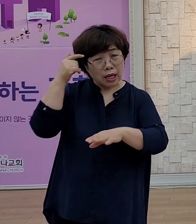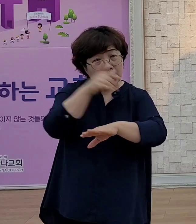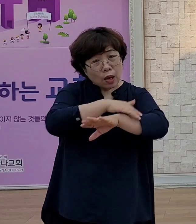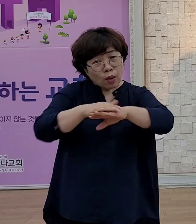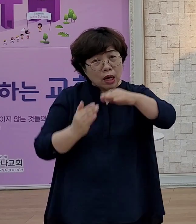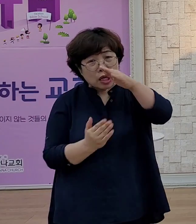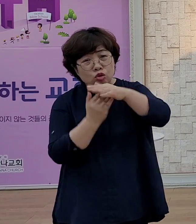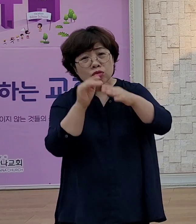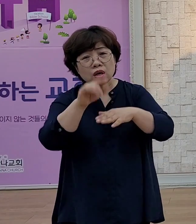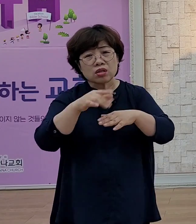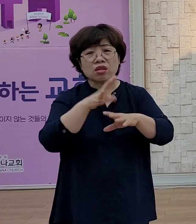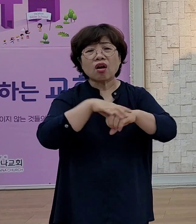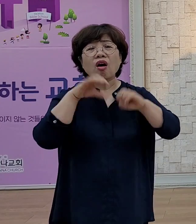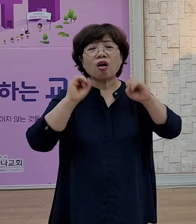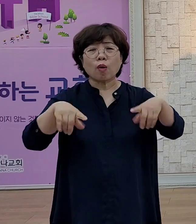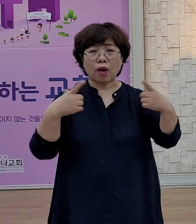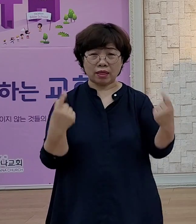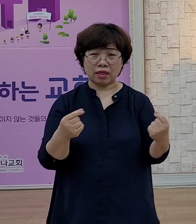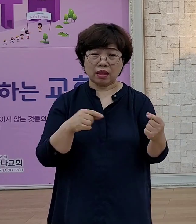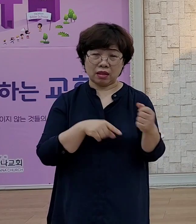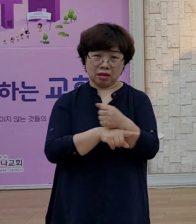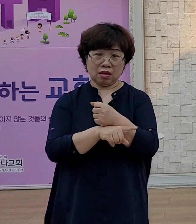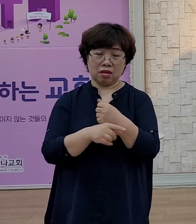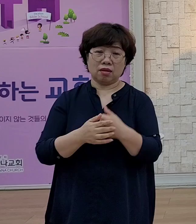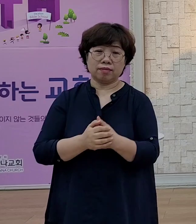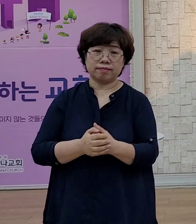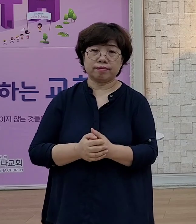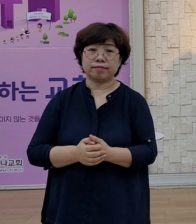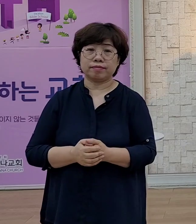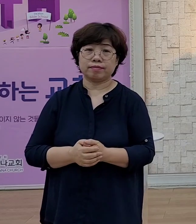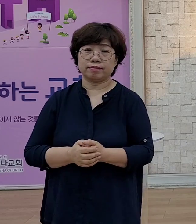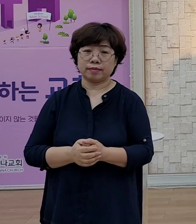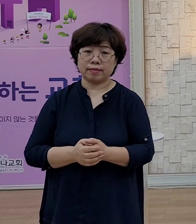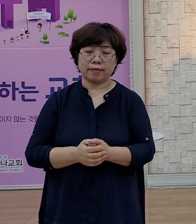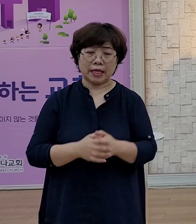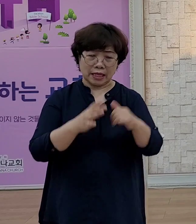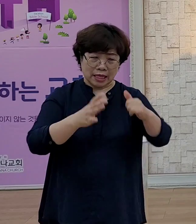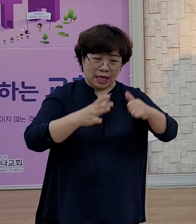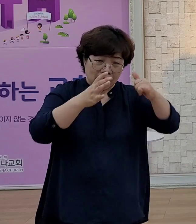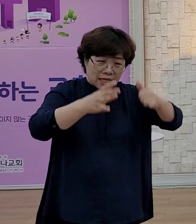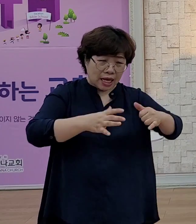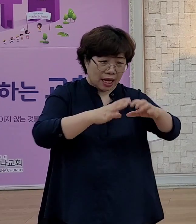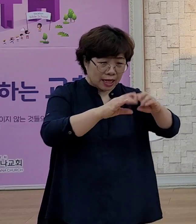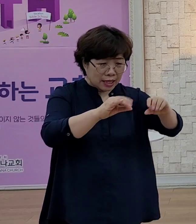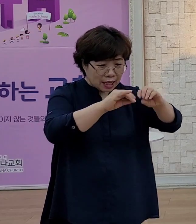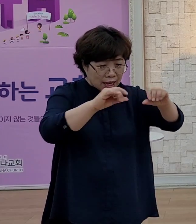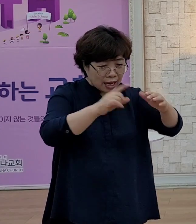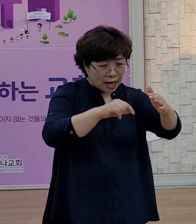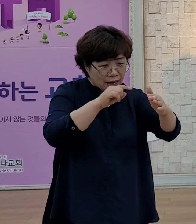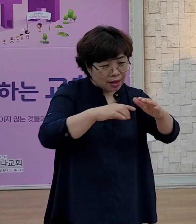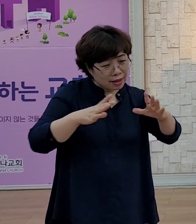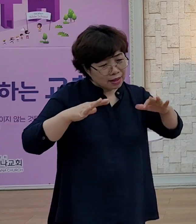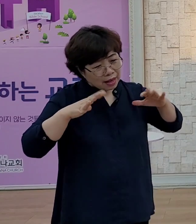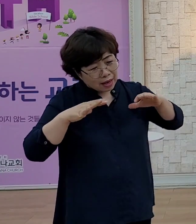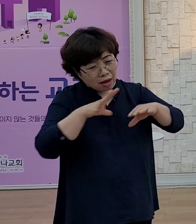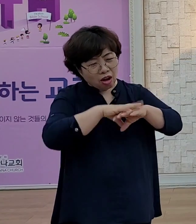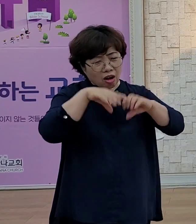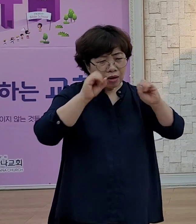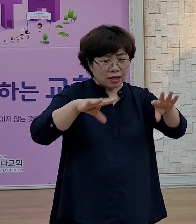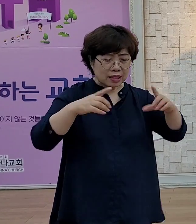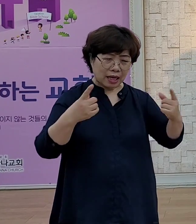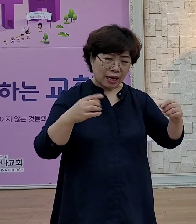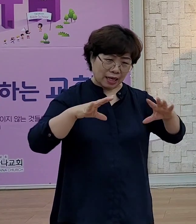베드로전서 2장에 나오는 이생의 자랑과 똑같은 말이에요. 이생의 자랑, 이 땅의 자랑과 허탄한 자랑은 똑같은